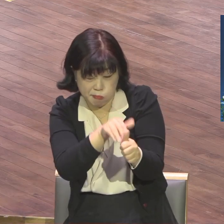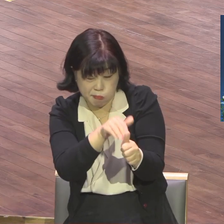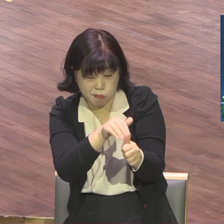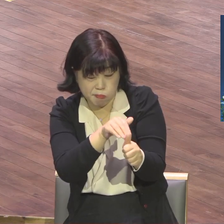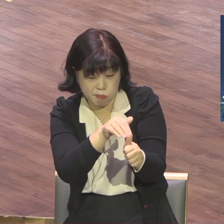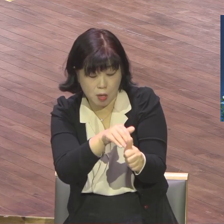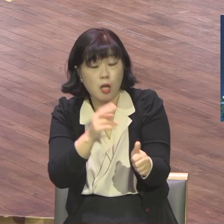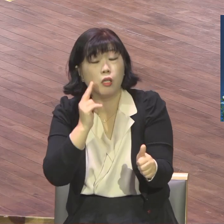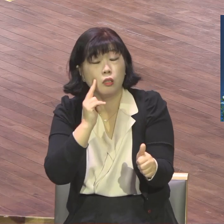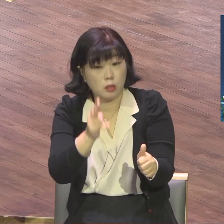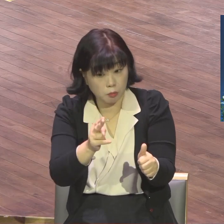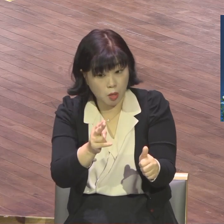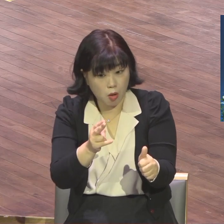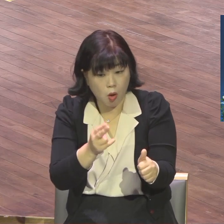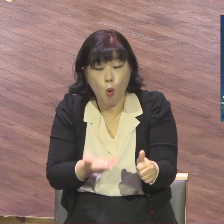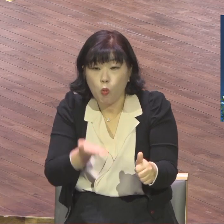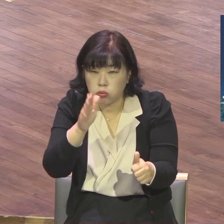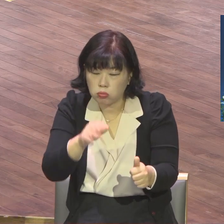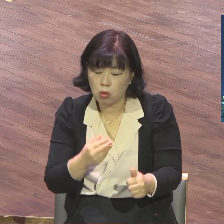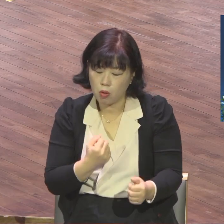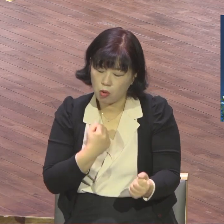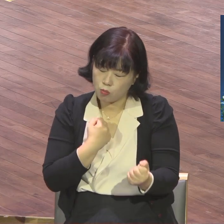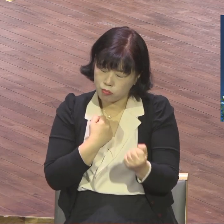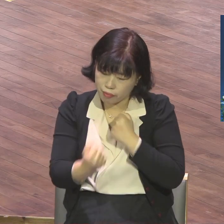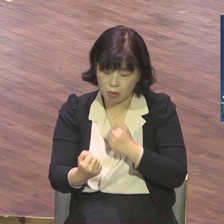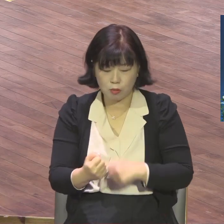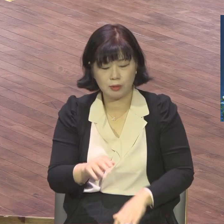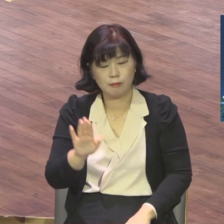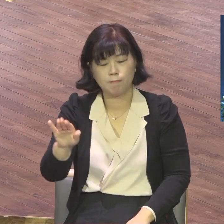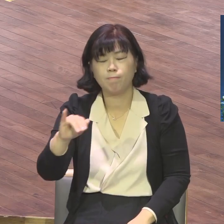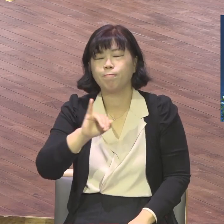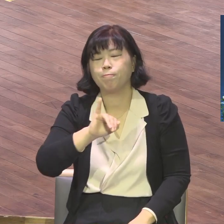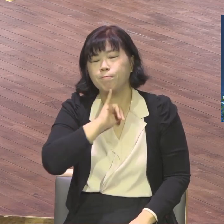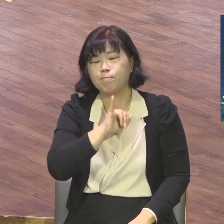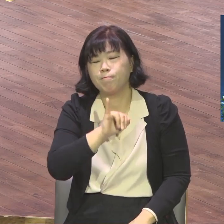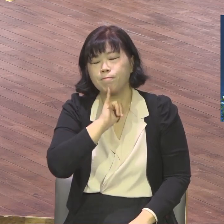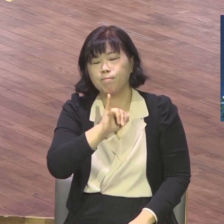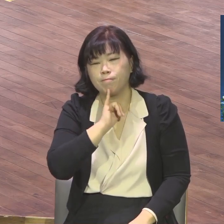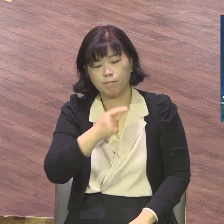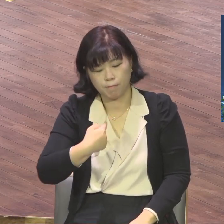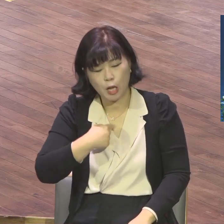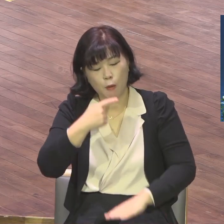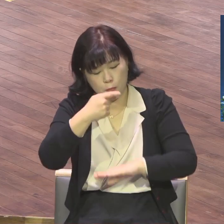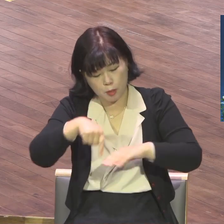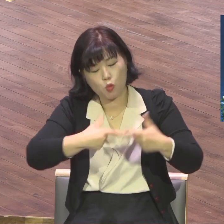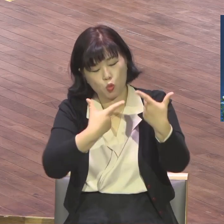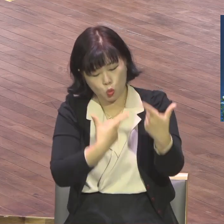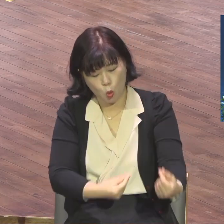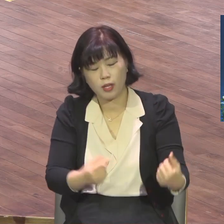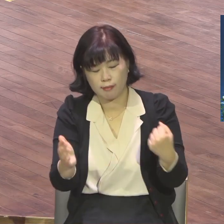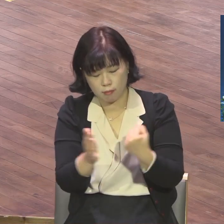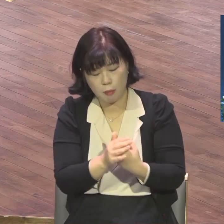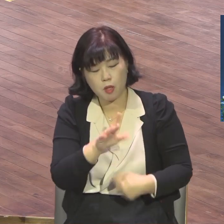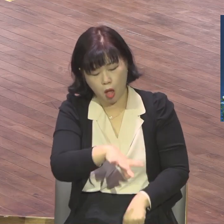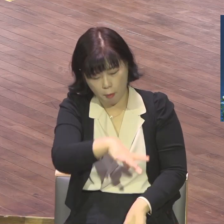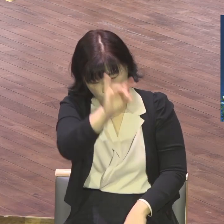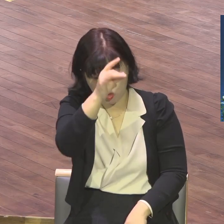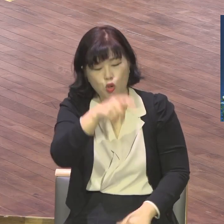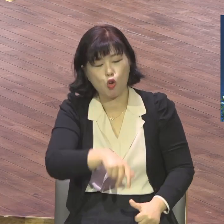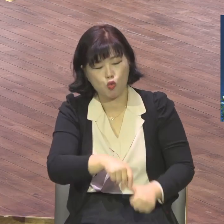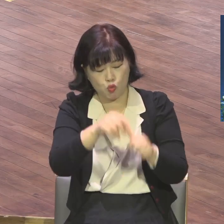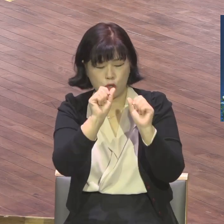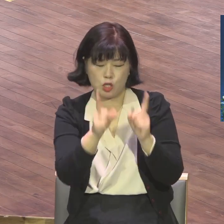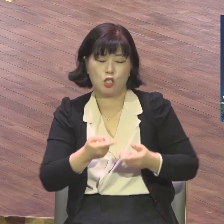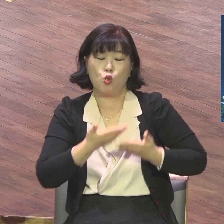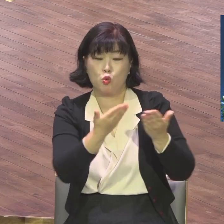불구하고 바울은 자기 동족 이 민족을 사랑했어요. 자 이방인은 그렇게